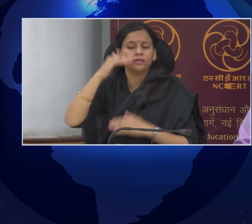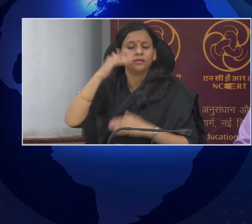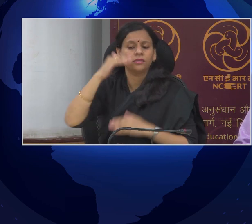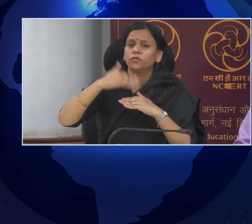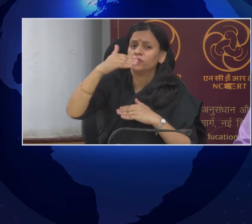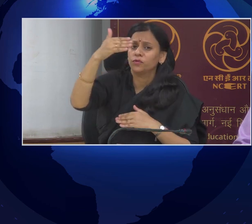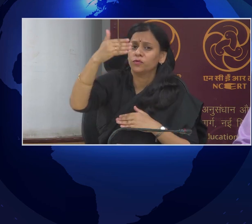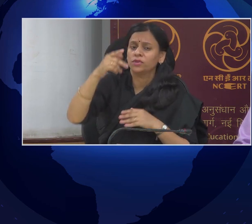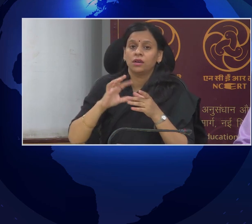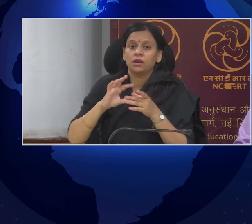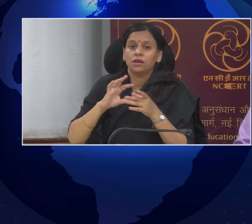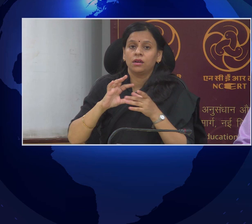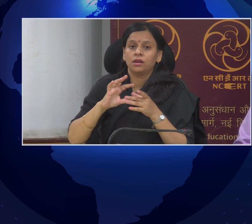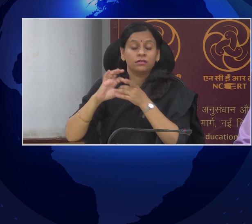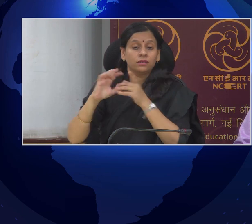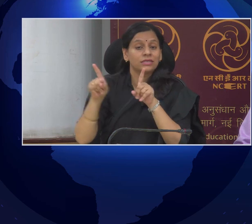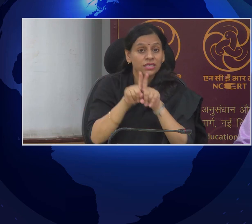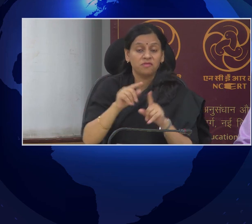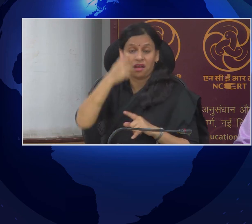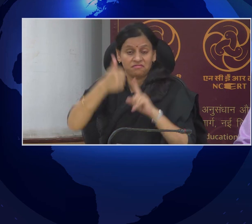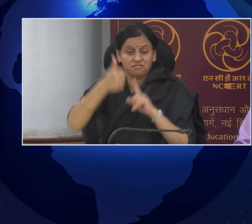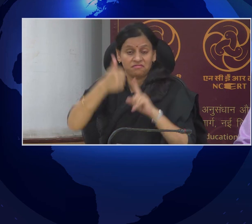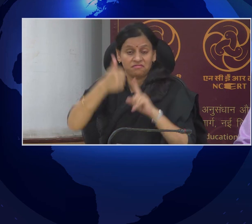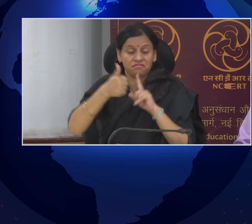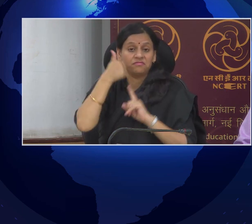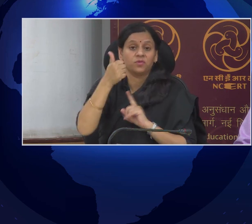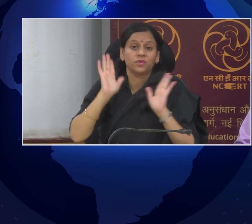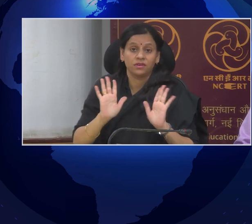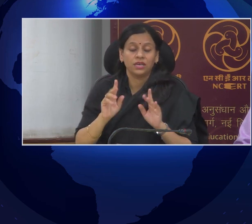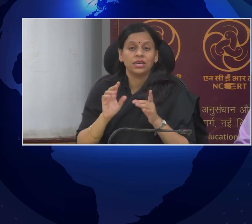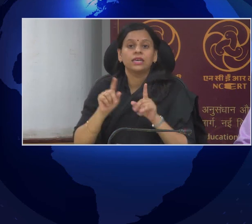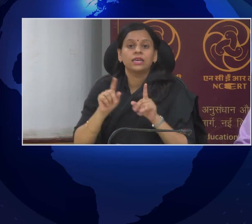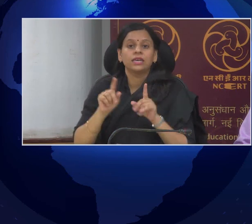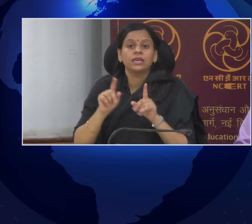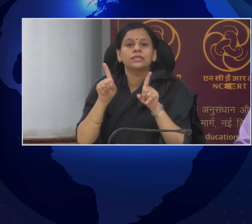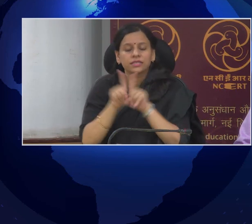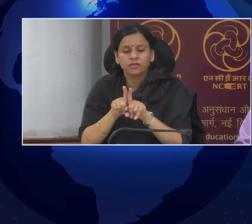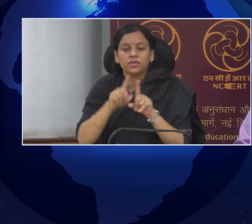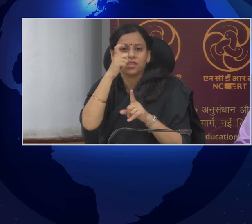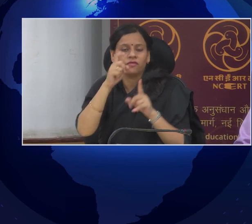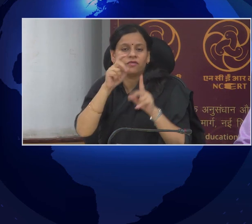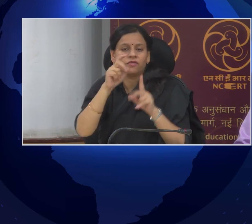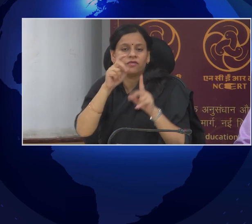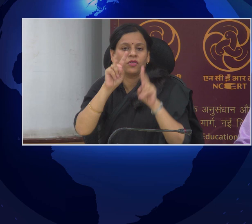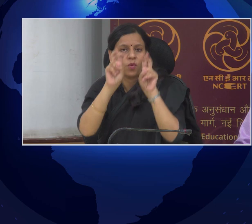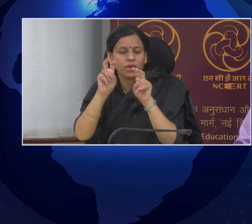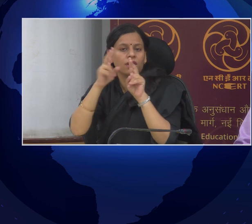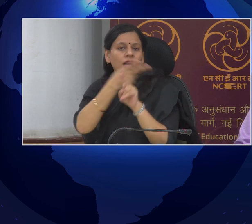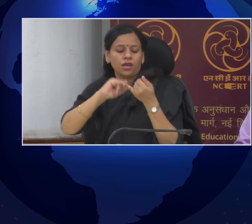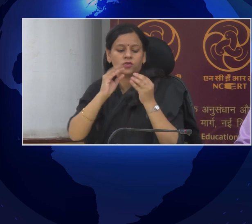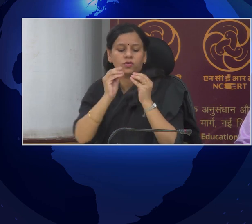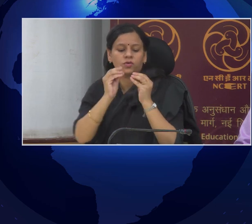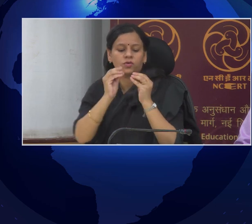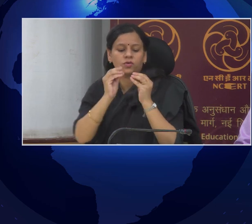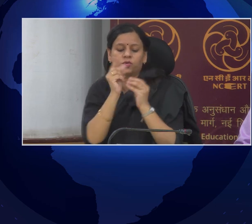समय में एक मील का पत्थर साबित होगा। इसके साथ साथ ही हमने 7 विषय जो हमारे हैं जो माध्यमिक स्तर